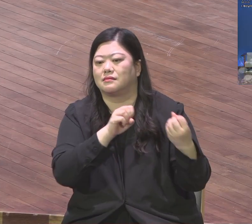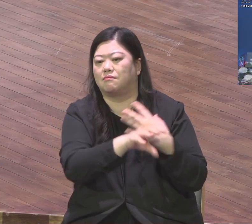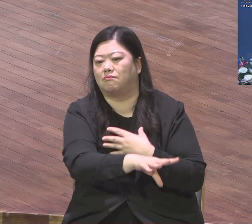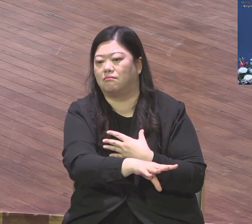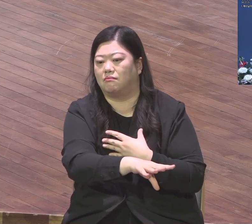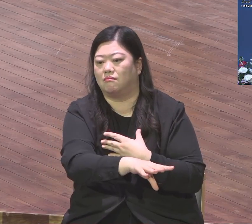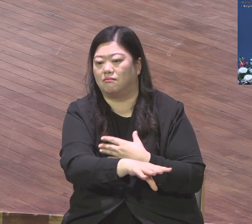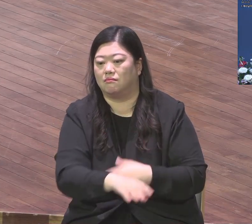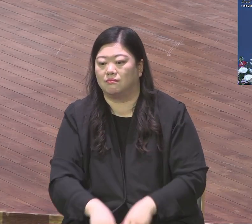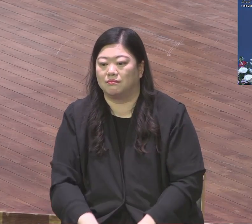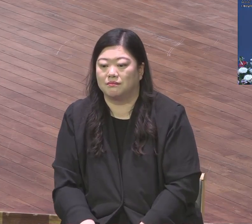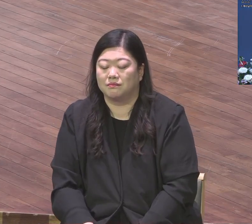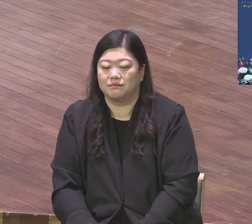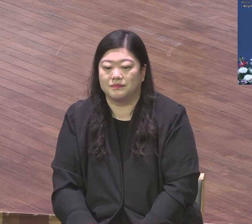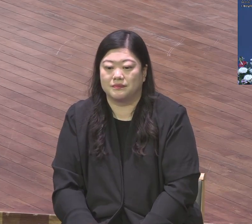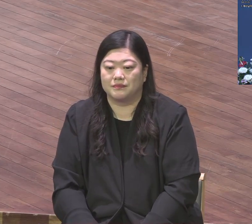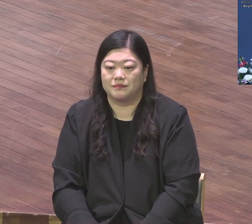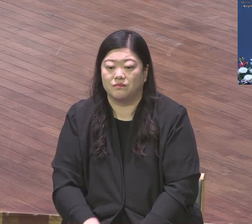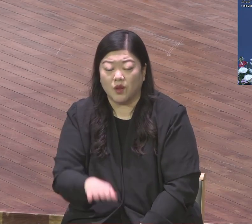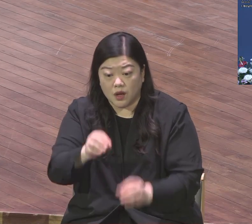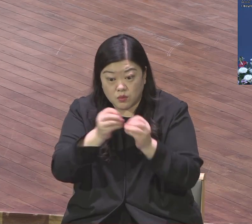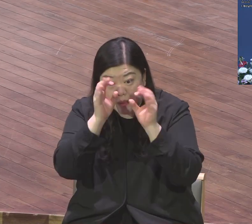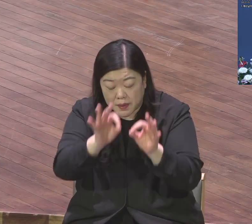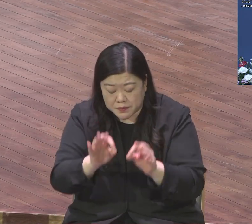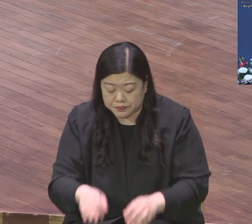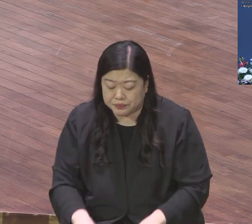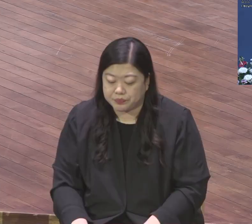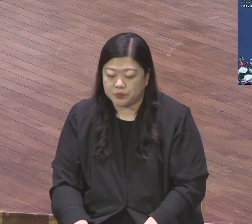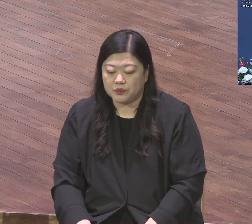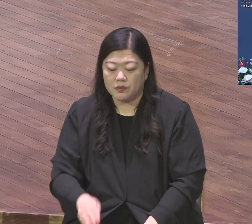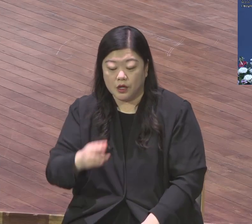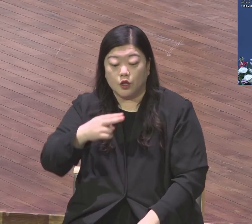본문의 내용 참 이상하지요. 이 포도주가